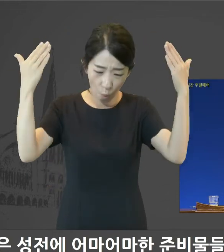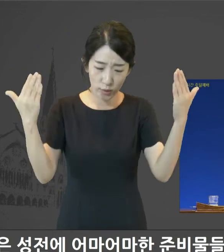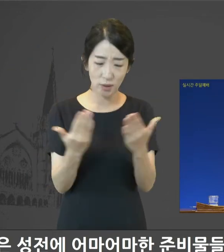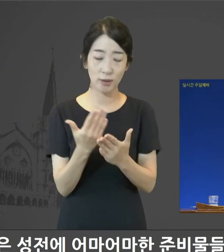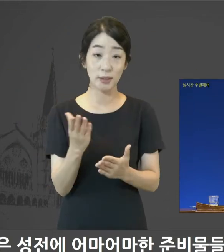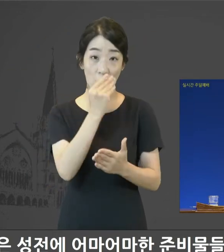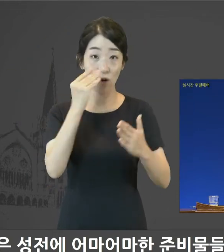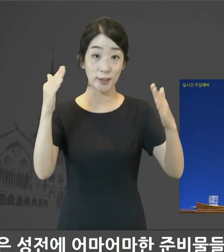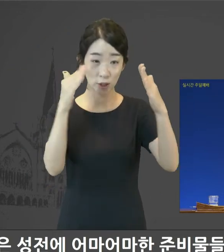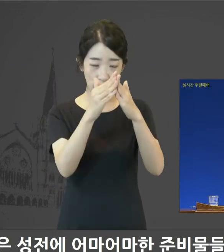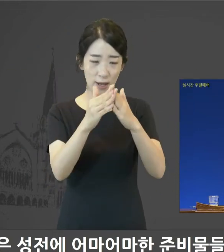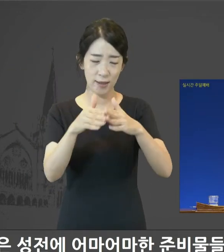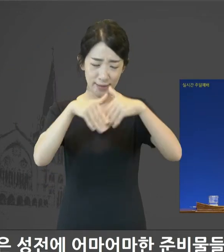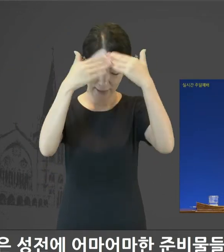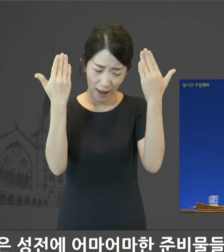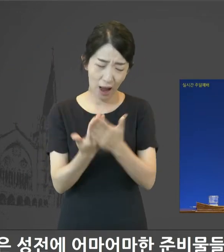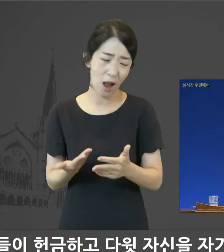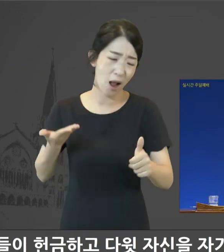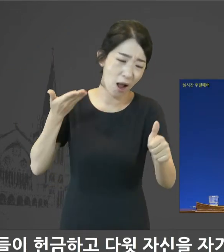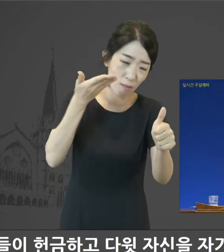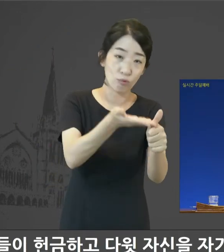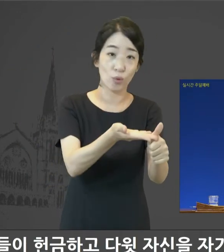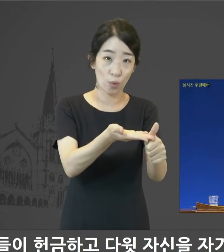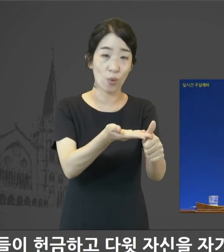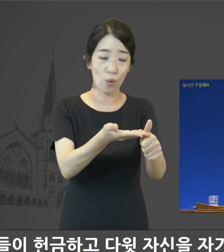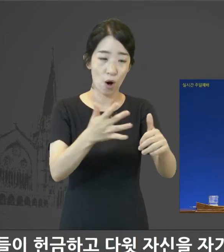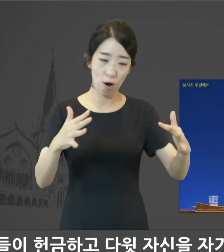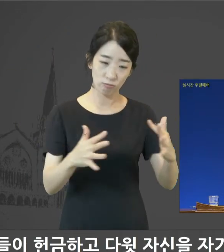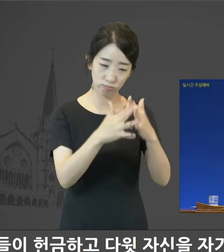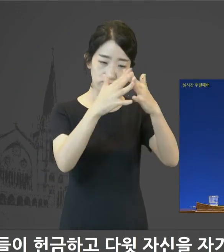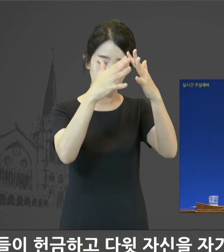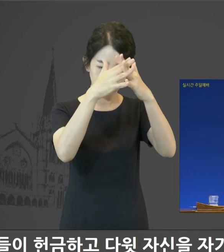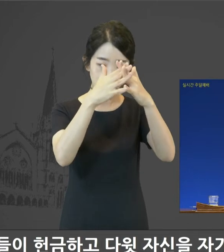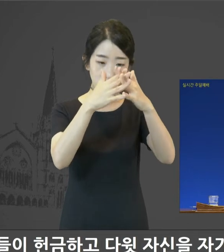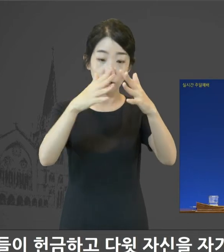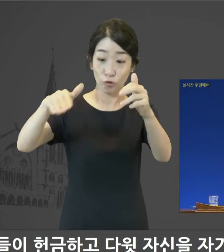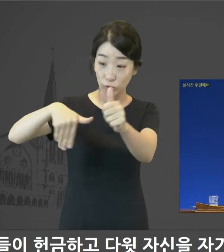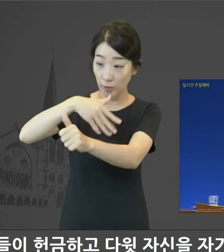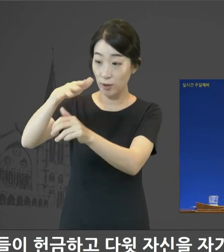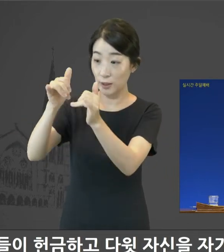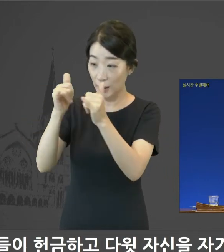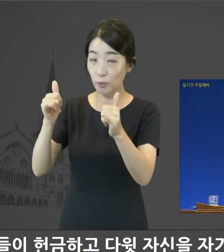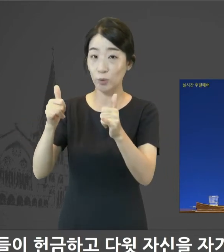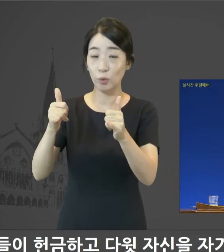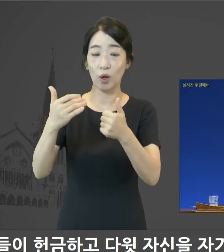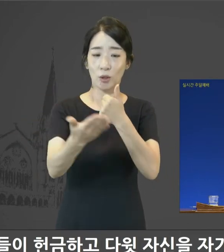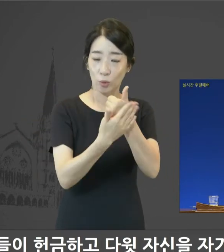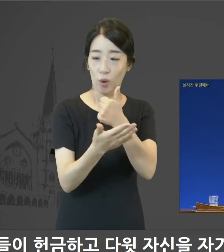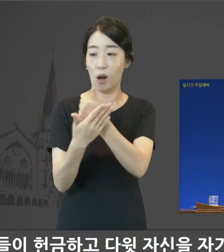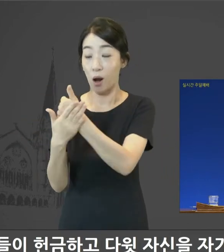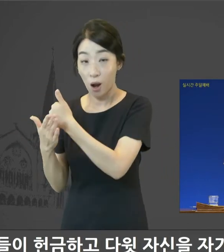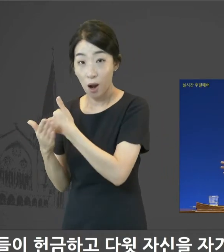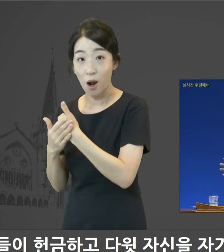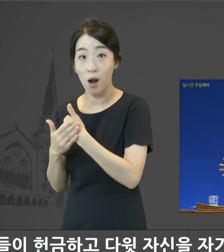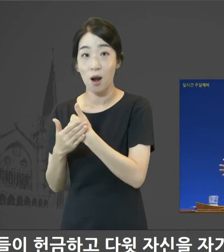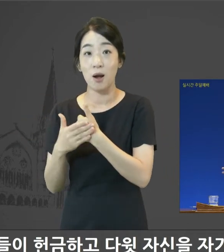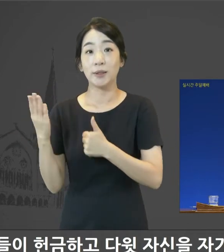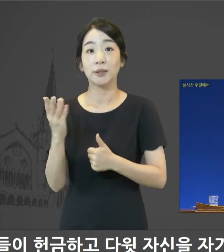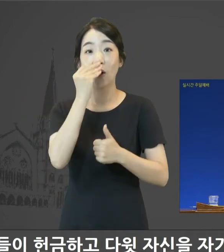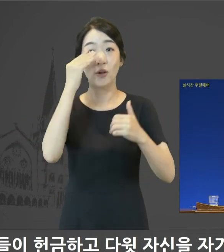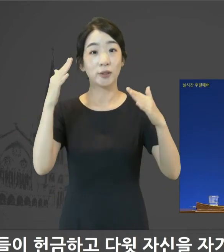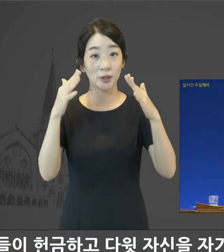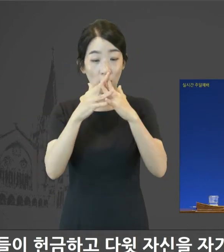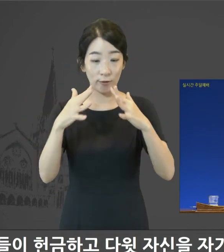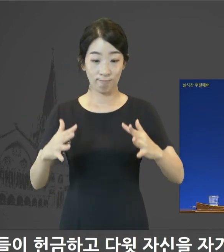성전을 위해서 준비했고, 그 마음에 감동된 사람들이 아낌없이 바쳐서 성전을 지을 재료들이 다